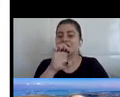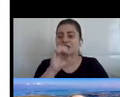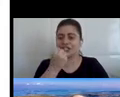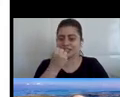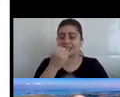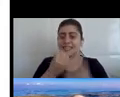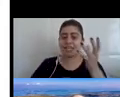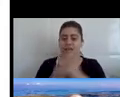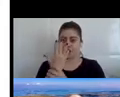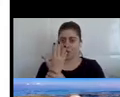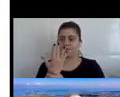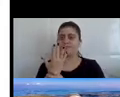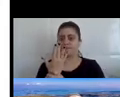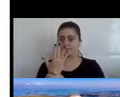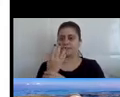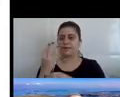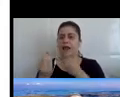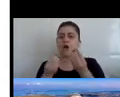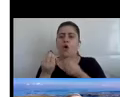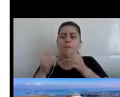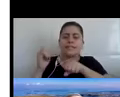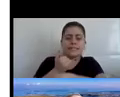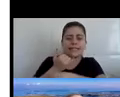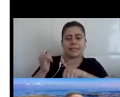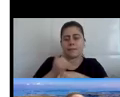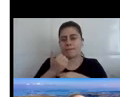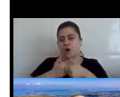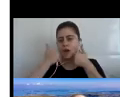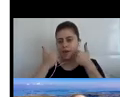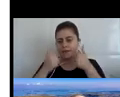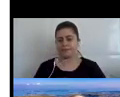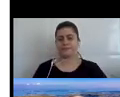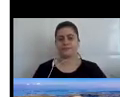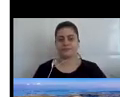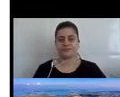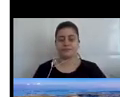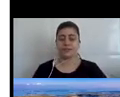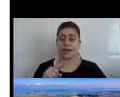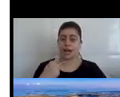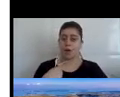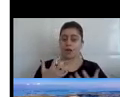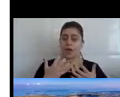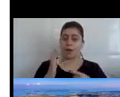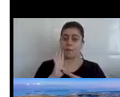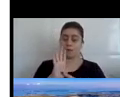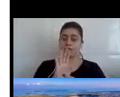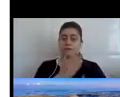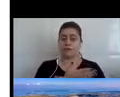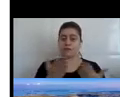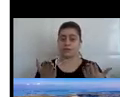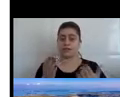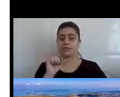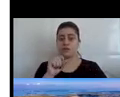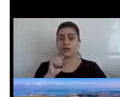regularização fundiária das ocupações informais. Então, aqui eu quero mostrar para vocês que esse é um dado da Codeplan,